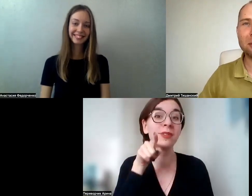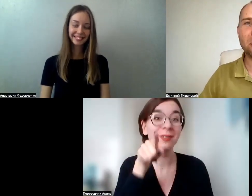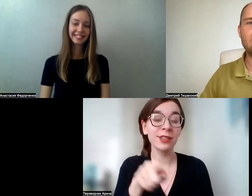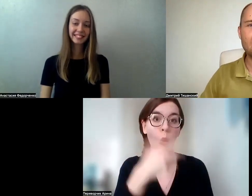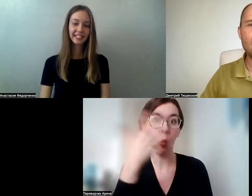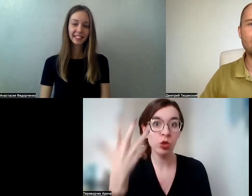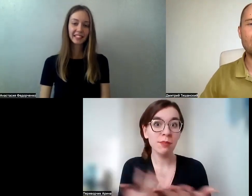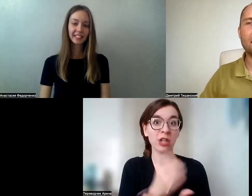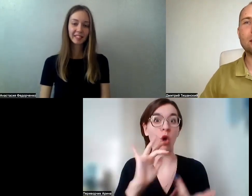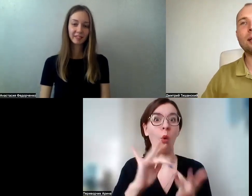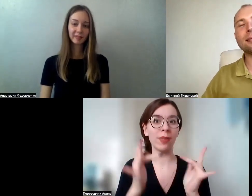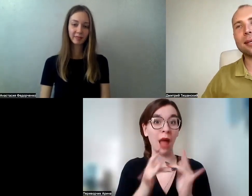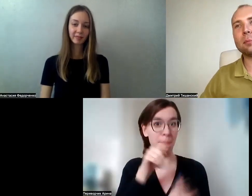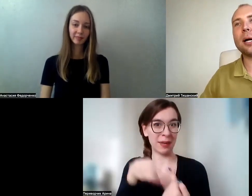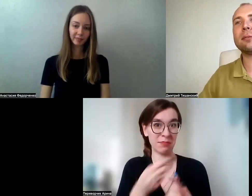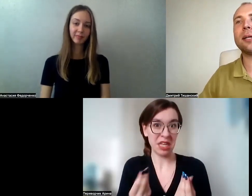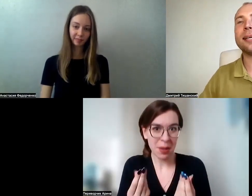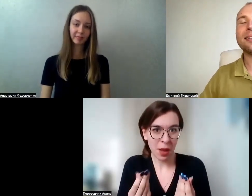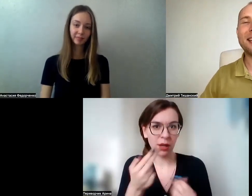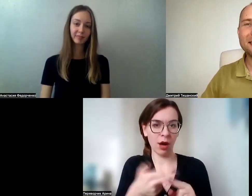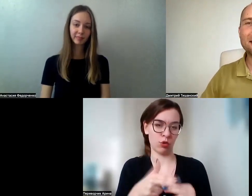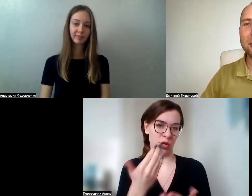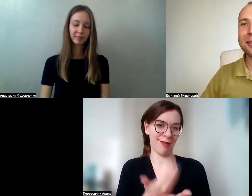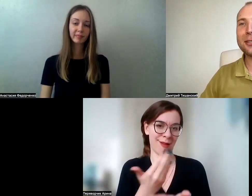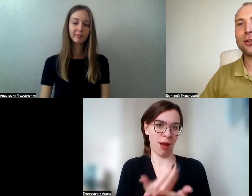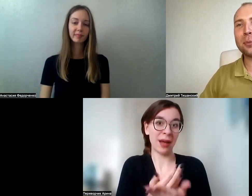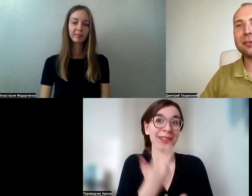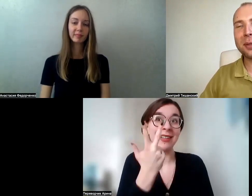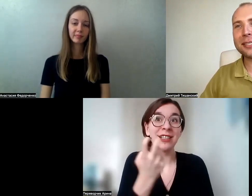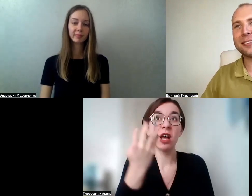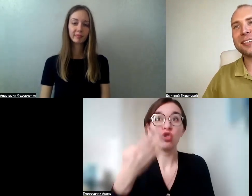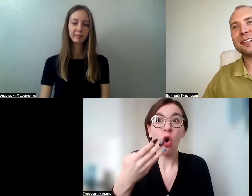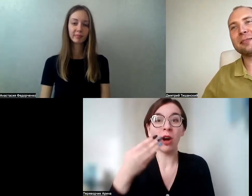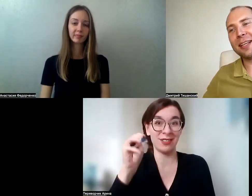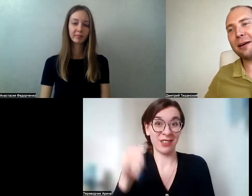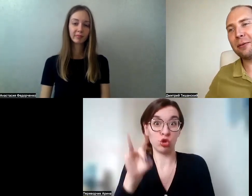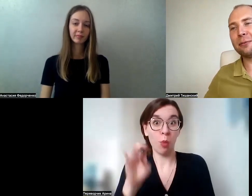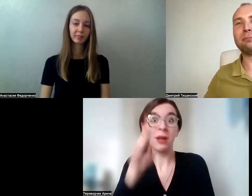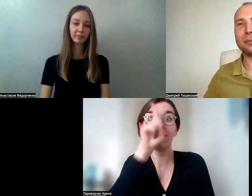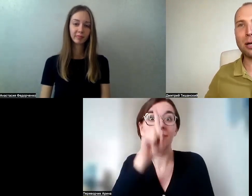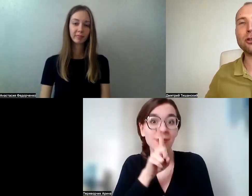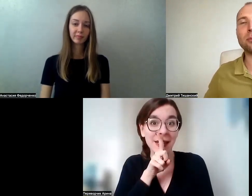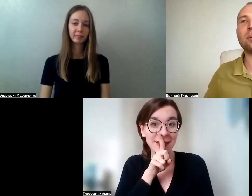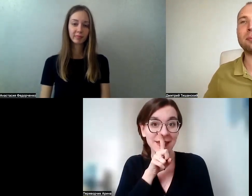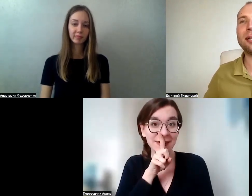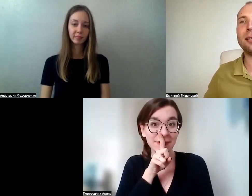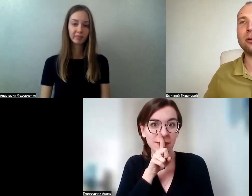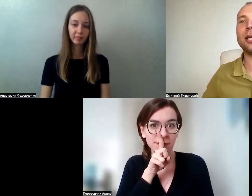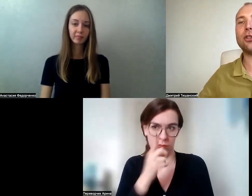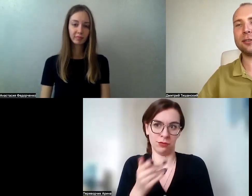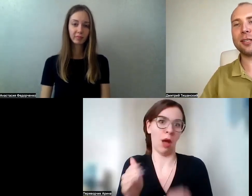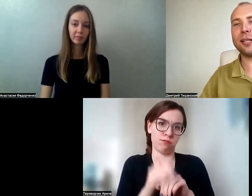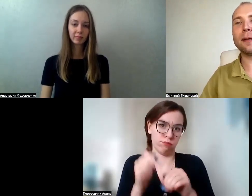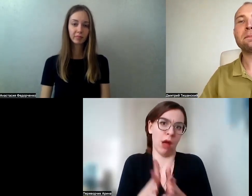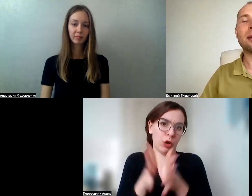успешный онлайн-предприниматель, который зарабатывает 340 тысяч рублей в месяц на большом добром деле для